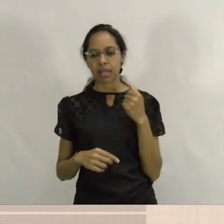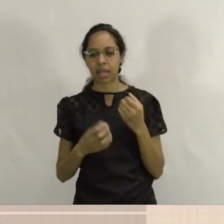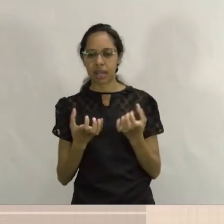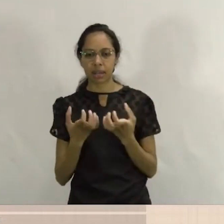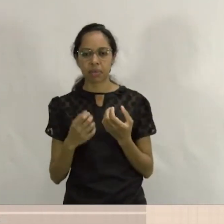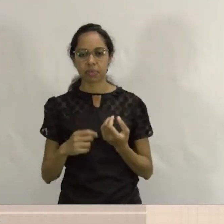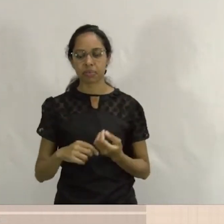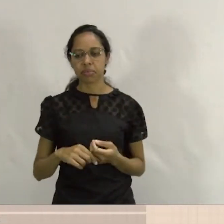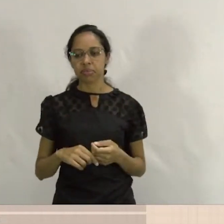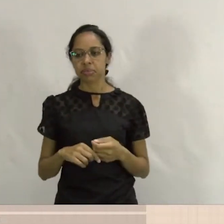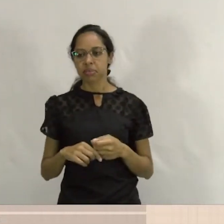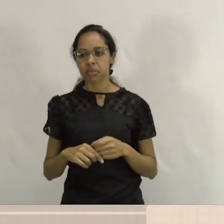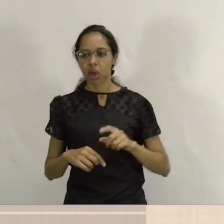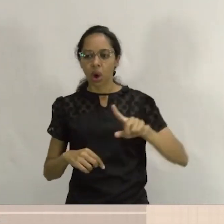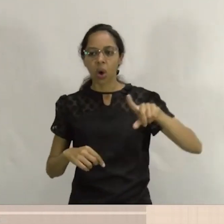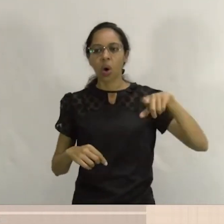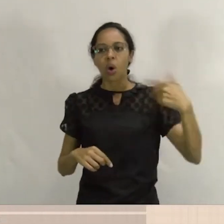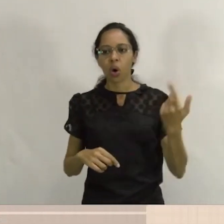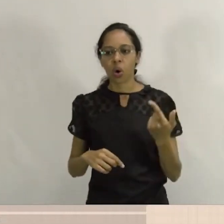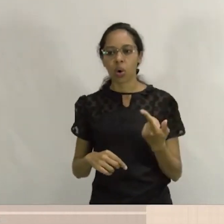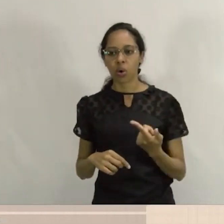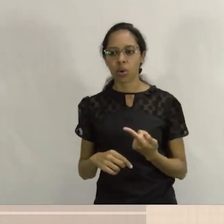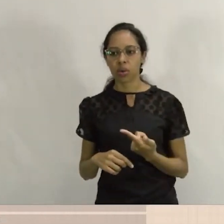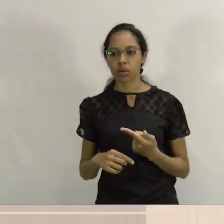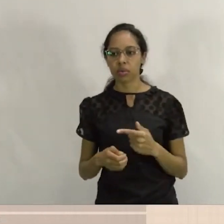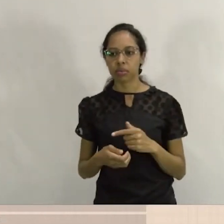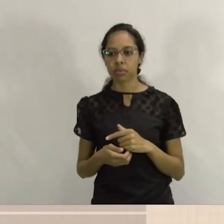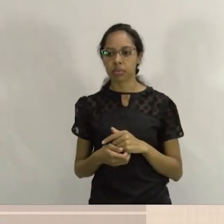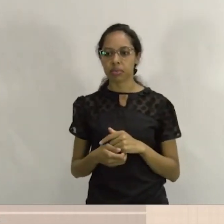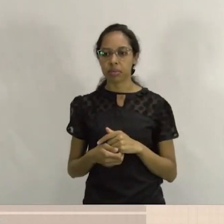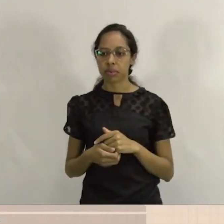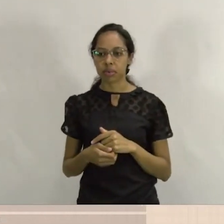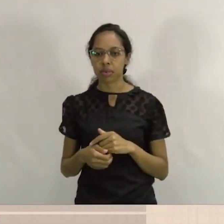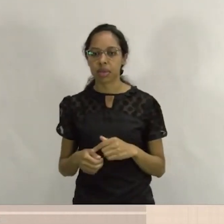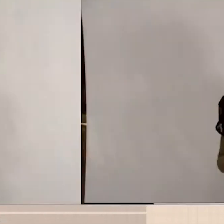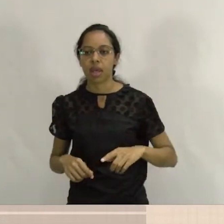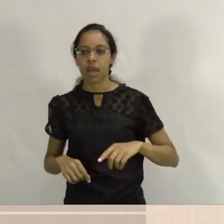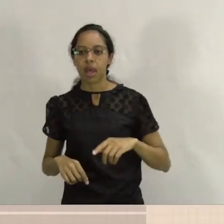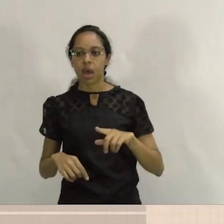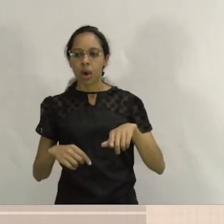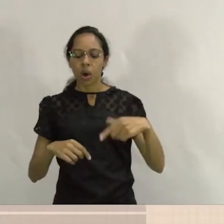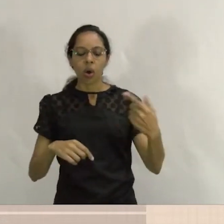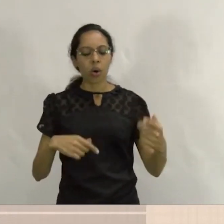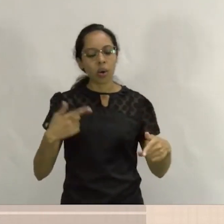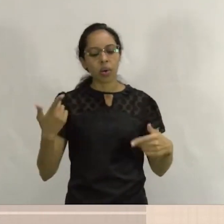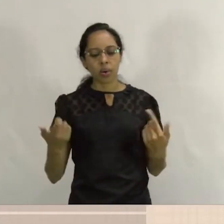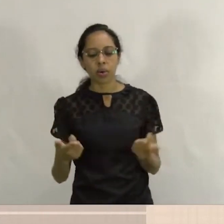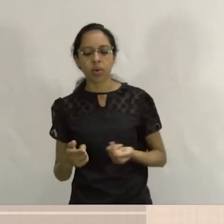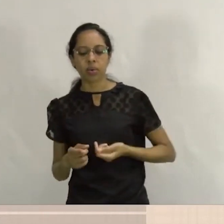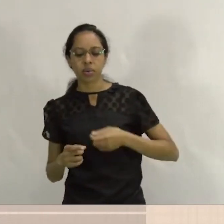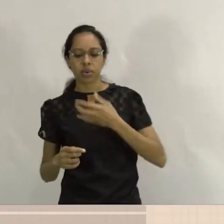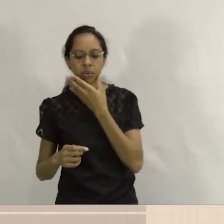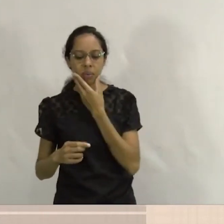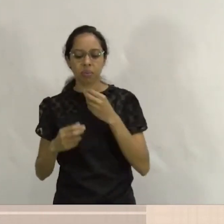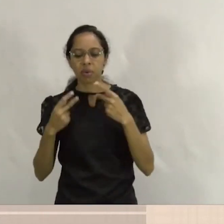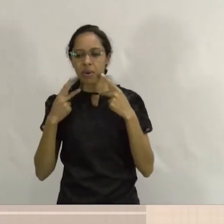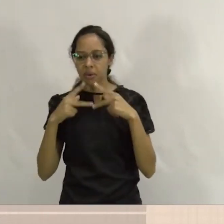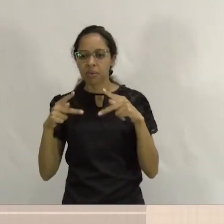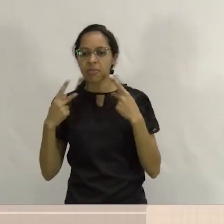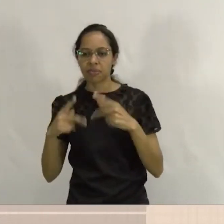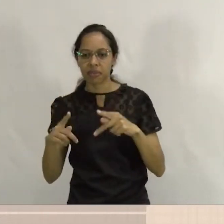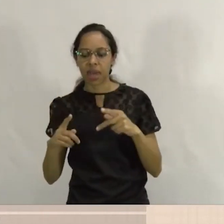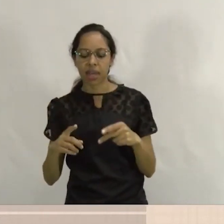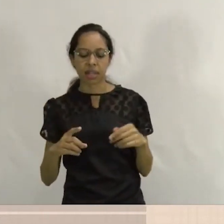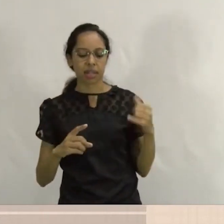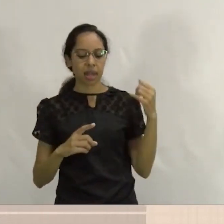às igrejas, tanto dos judaizantes, como dos que levavam por lado da filosofia